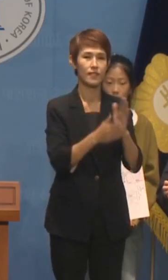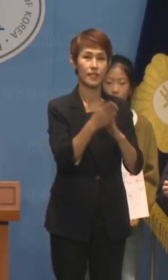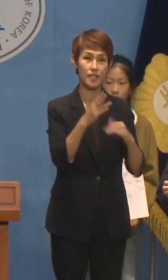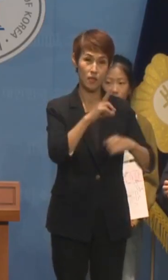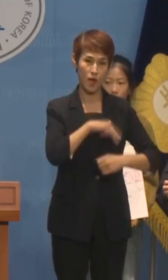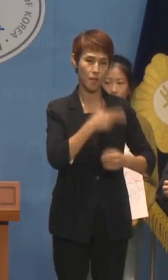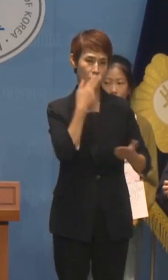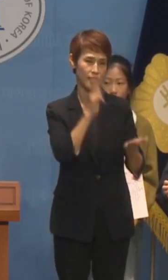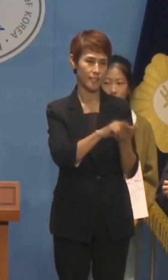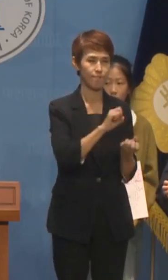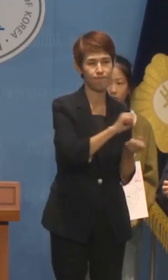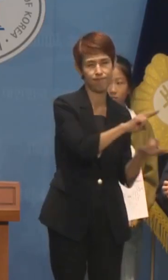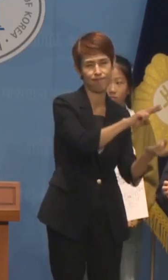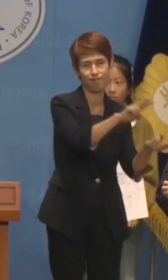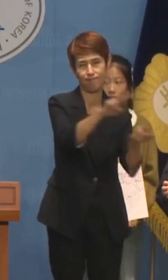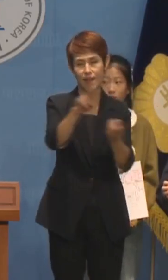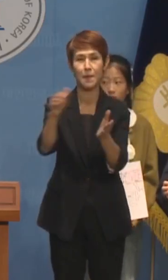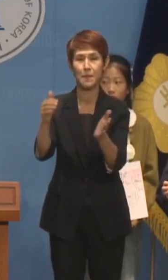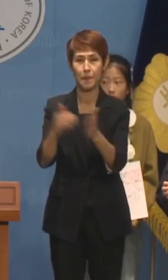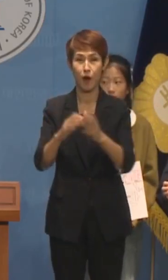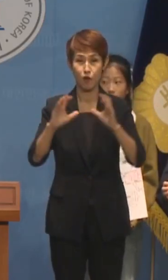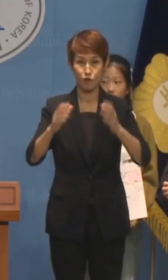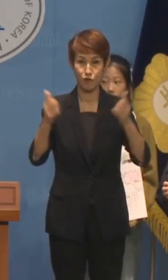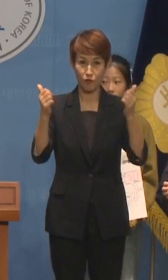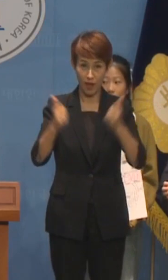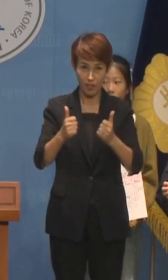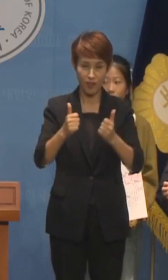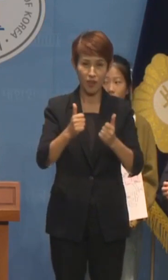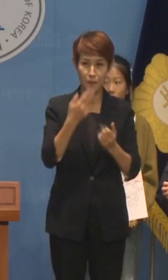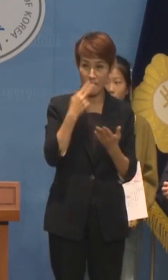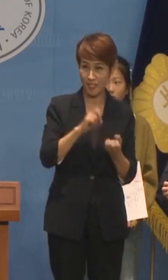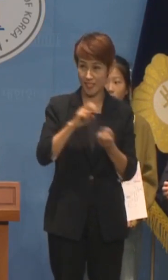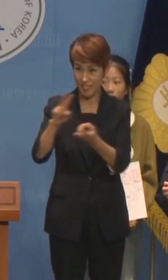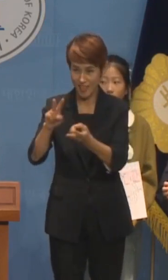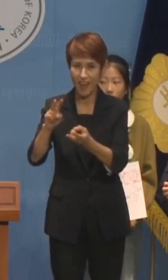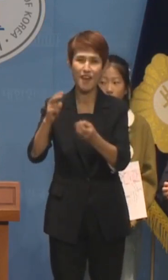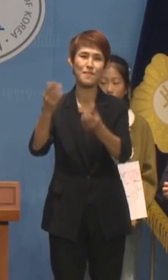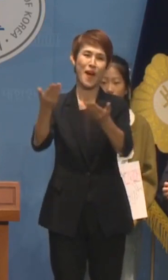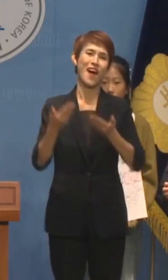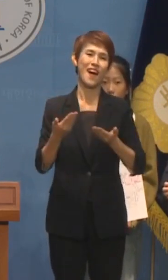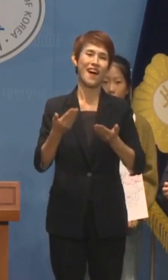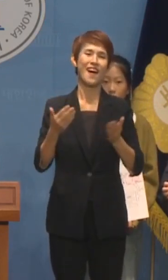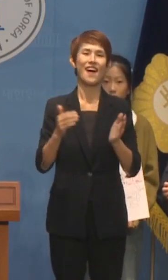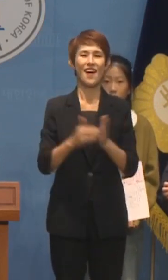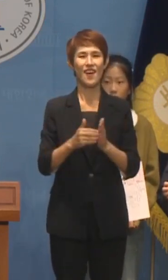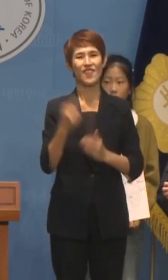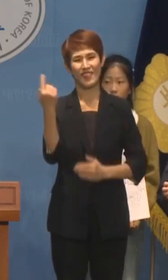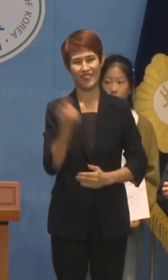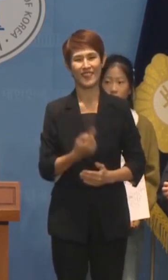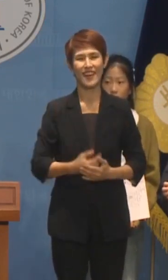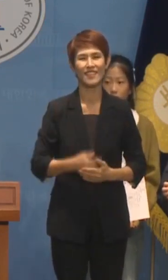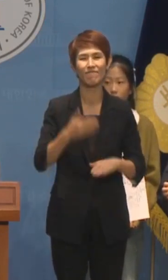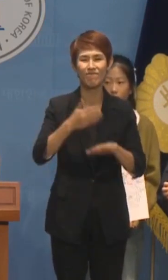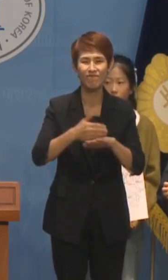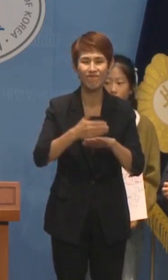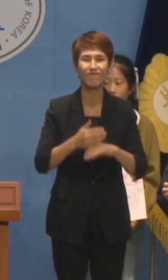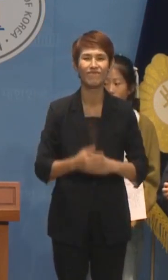편지를 보냈었고 국회에서 이 편지를 응답해 주셔서 이 자리에 오게 되었습니다.